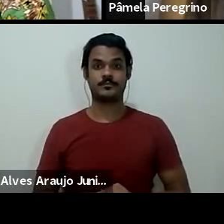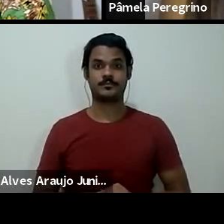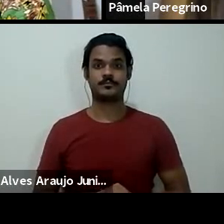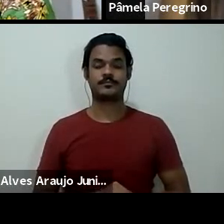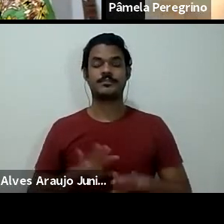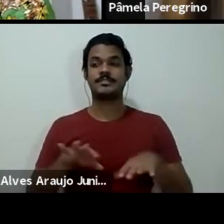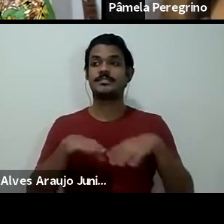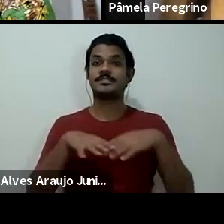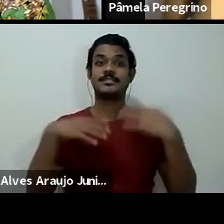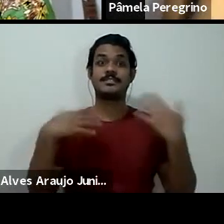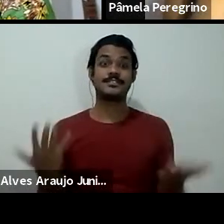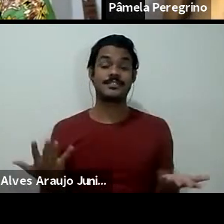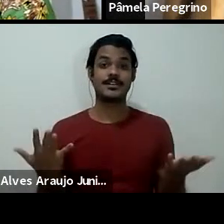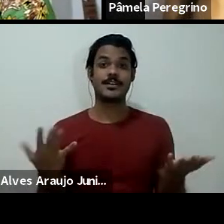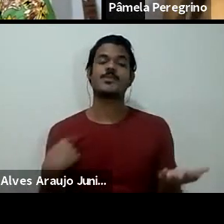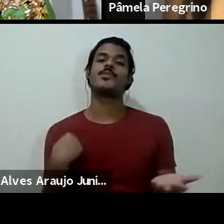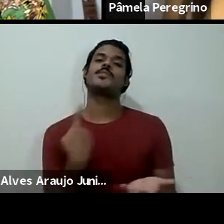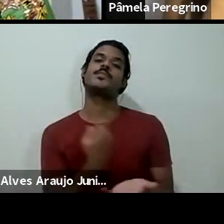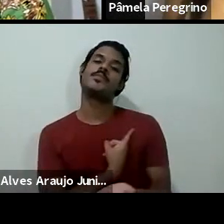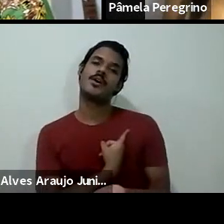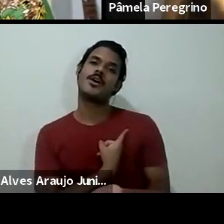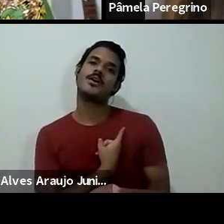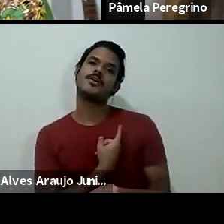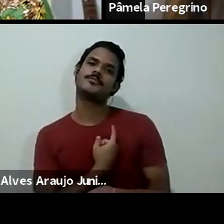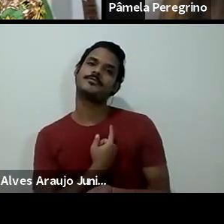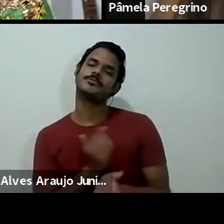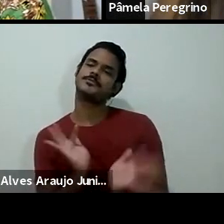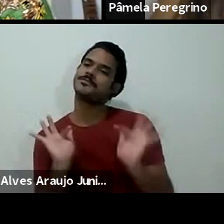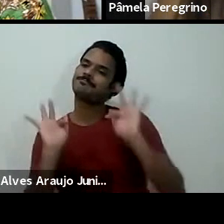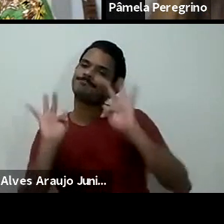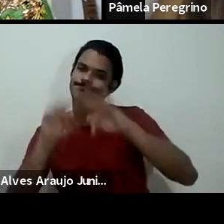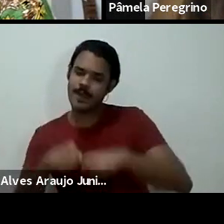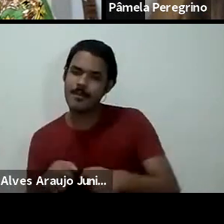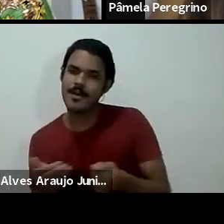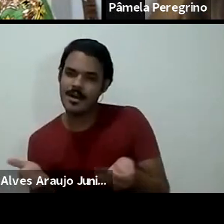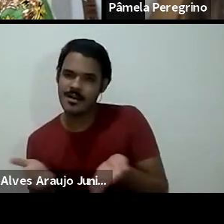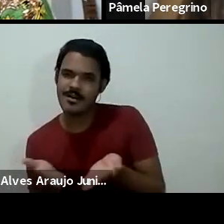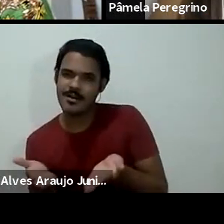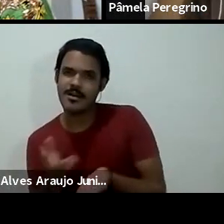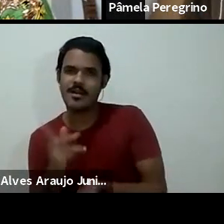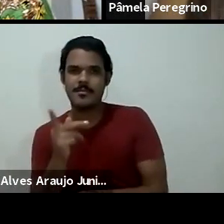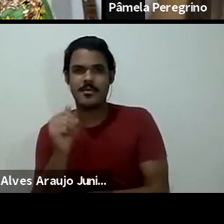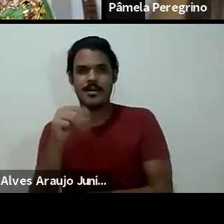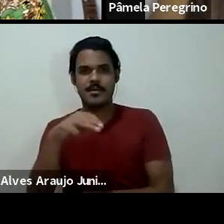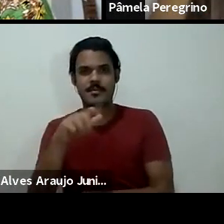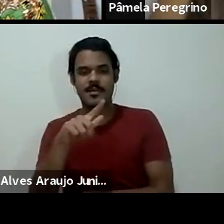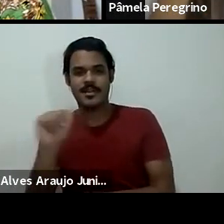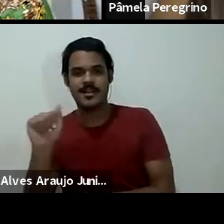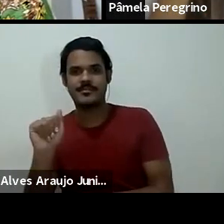Então, gente, acho que a gente pode seguir para as finalizações, não é isso, Pamela?